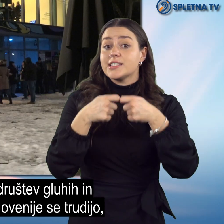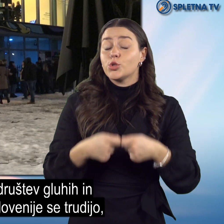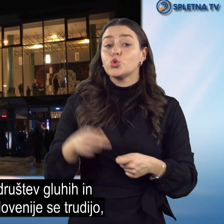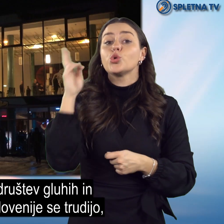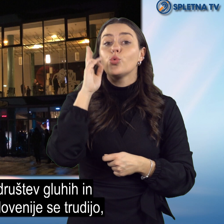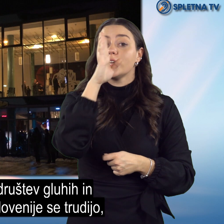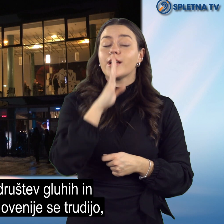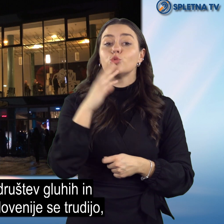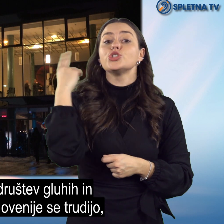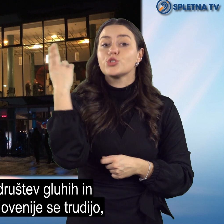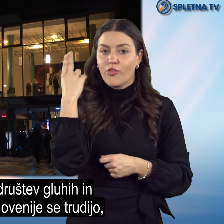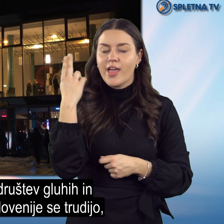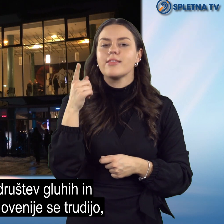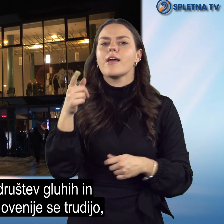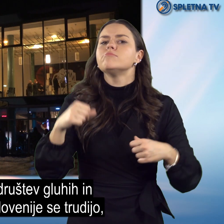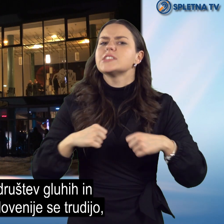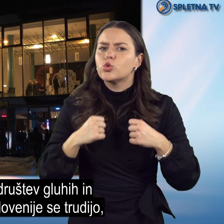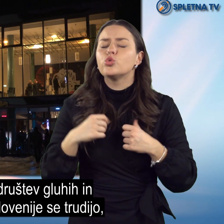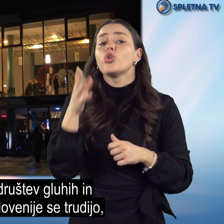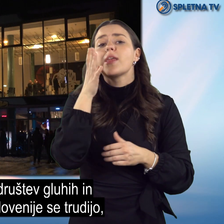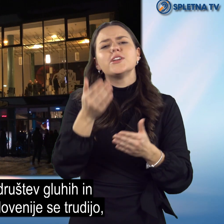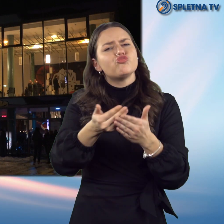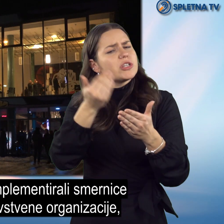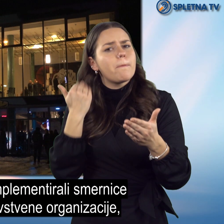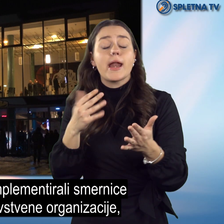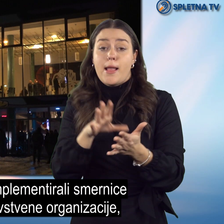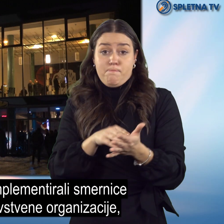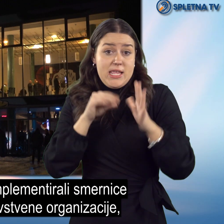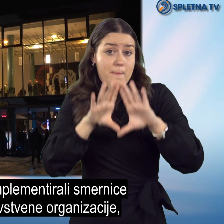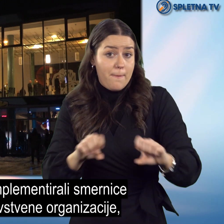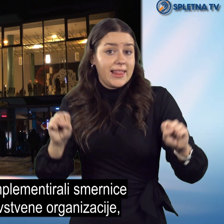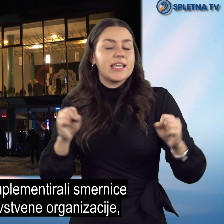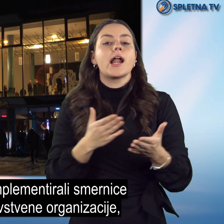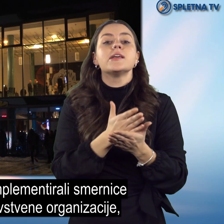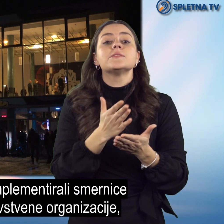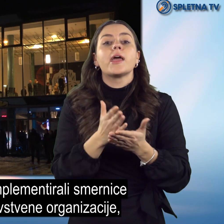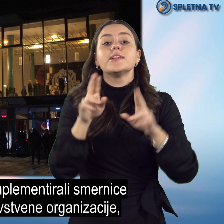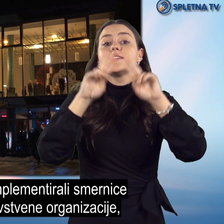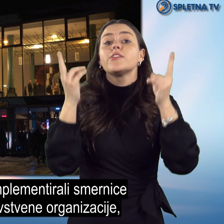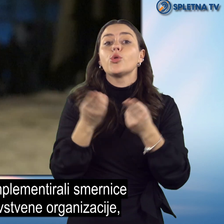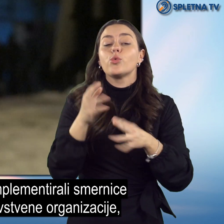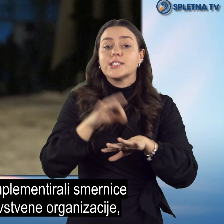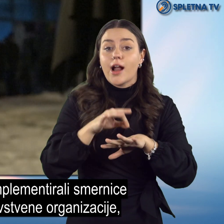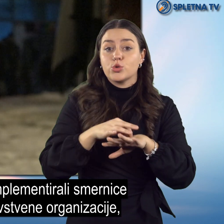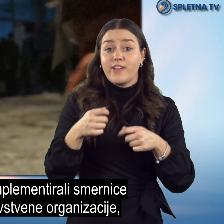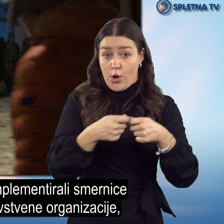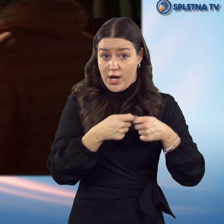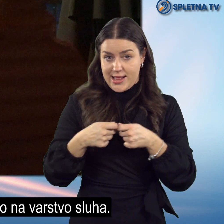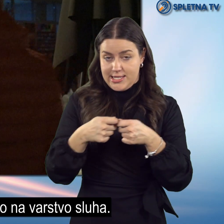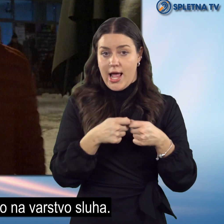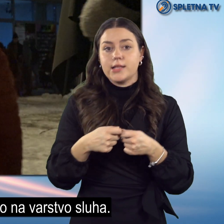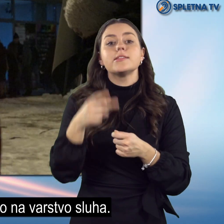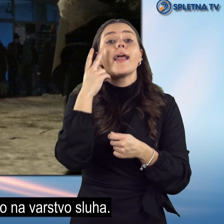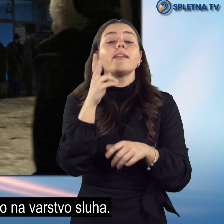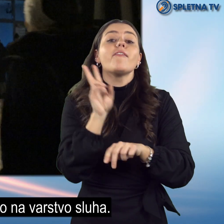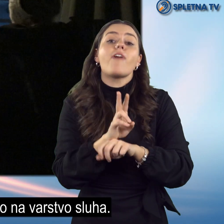Na Zvezi društev gluhih in naglušnih Slovenije se trudijo, da bi čim prej implementirali smernice Svetovne zdravstvene organizacije, ki